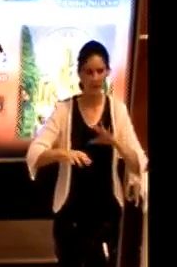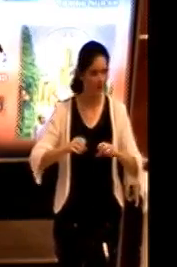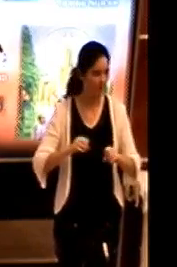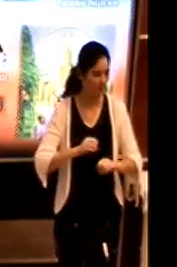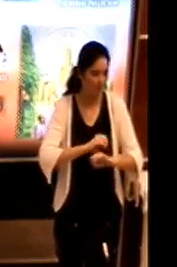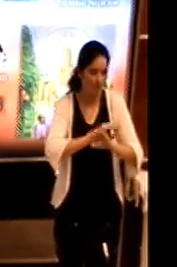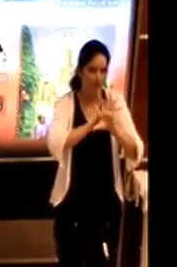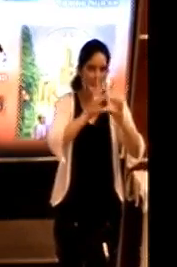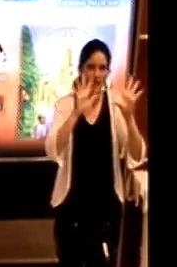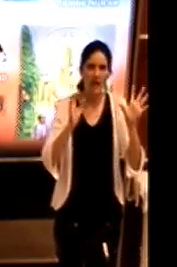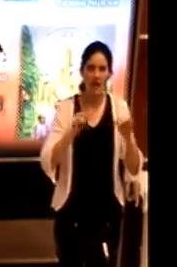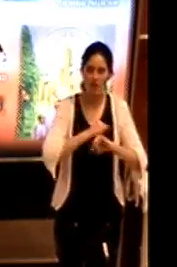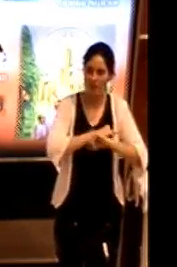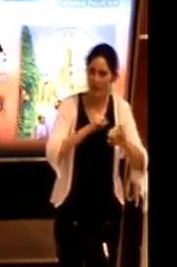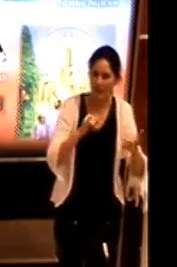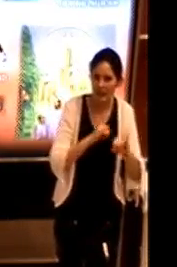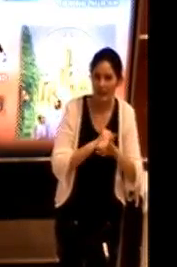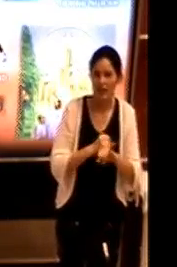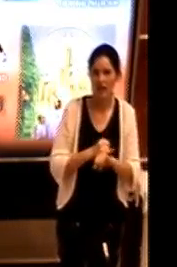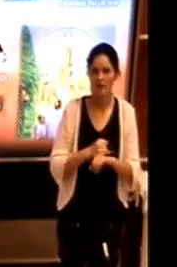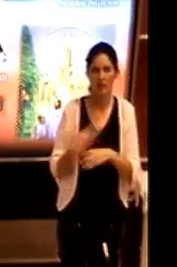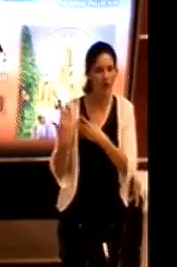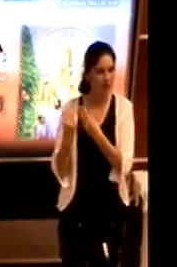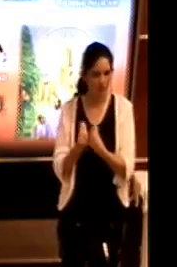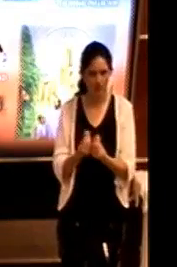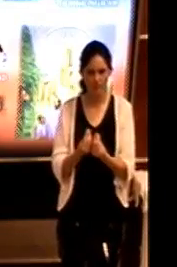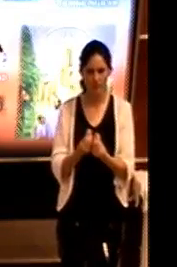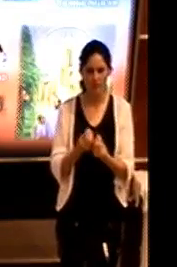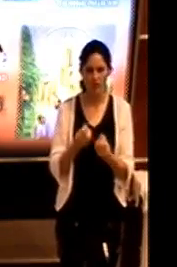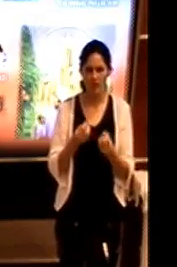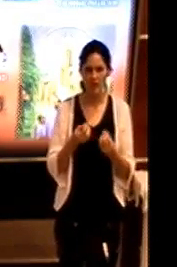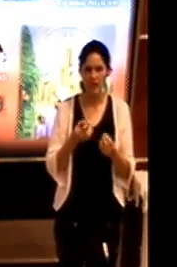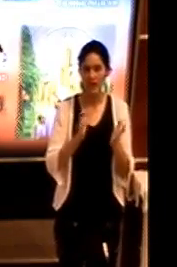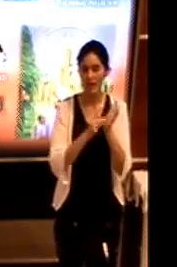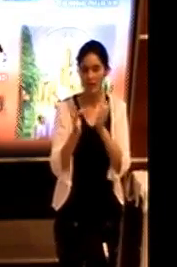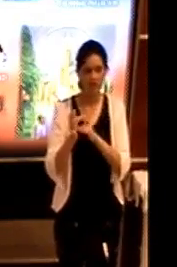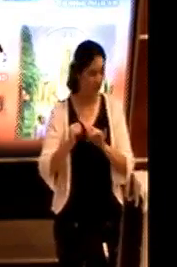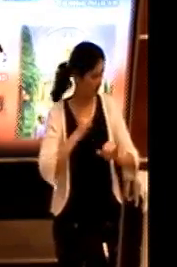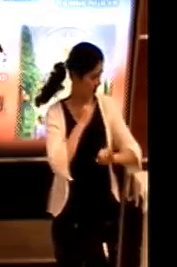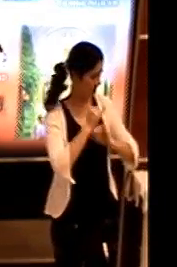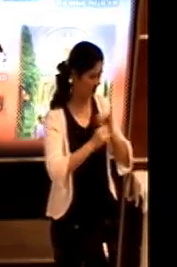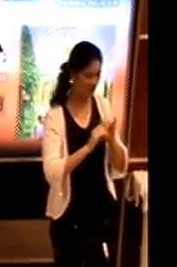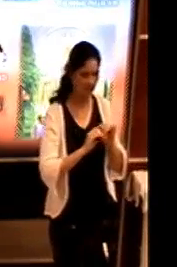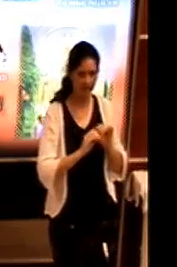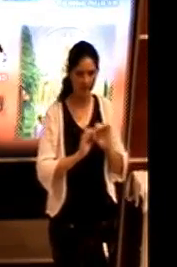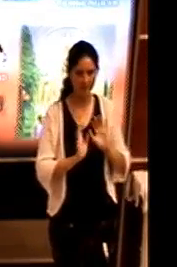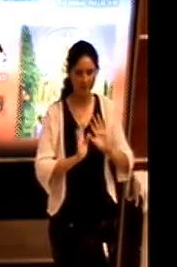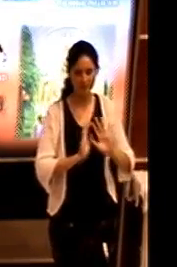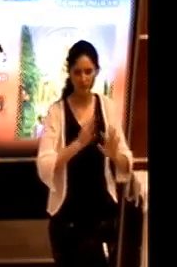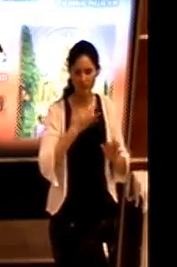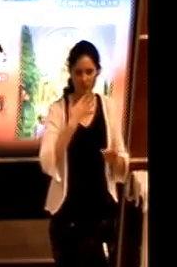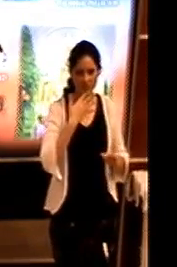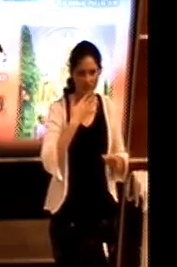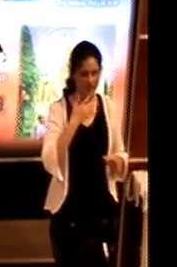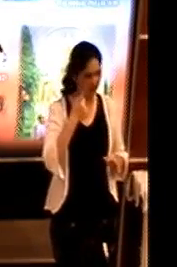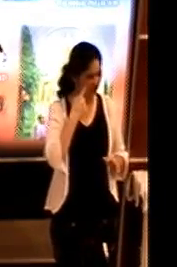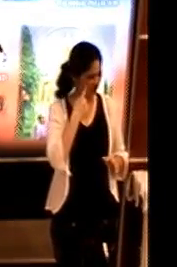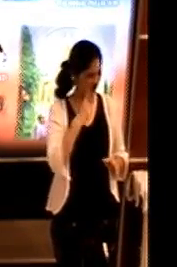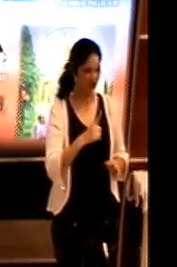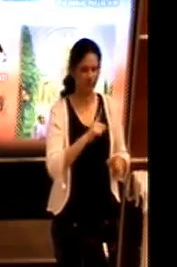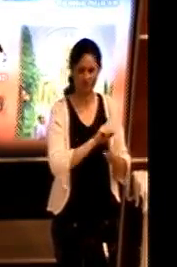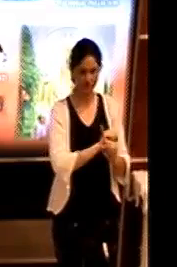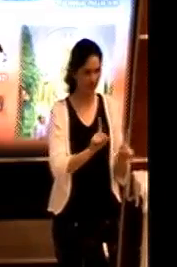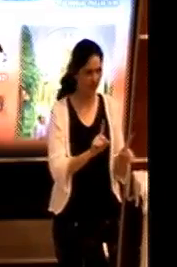predicamos, y en tu nombre esto y aquello y otro de más allá? ¿Qué le dirá Jesús? Apartaos de mí, hacedores de maldad. No